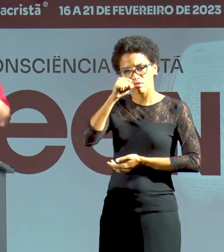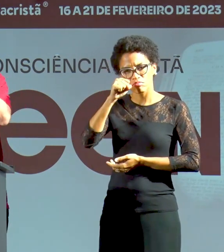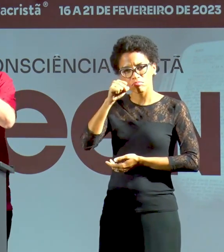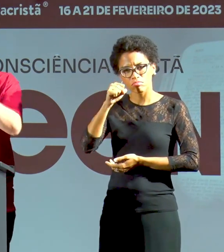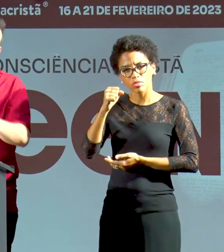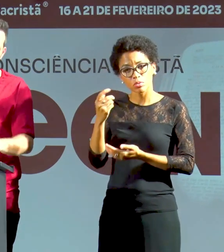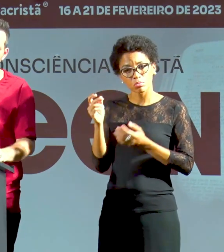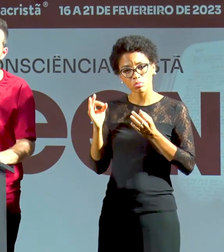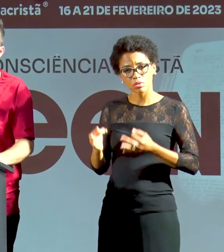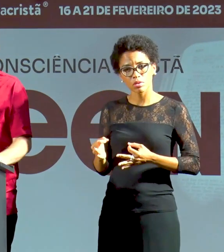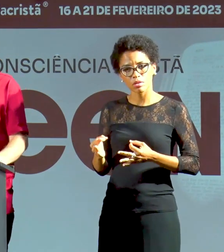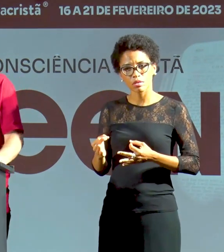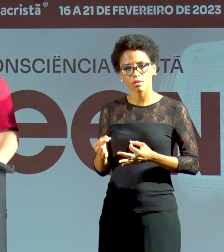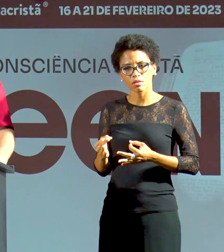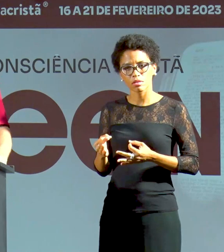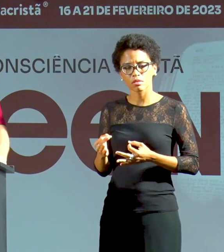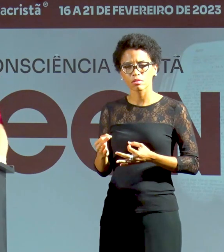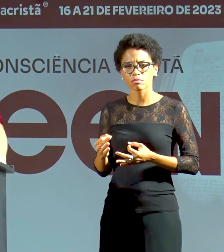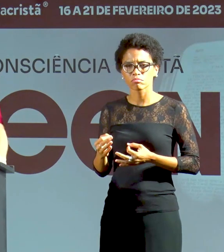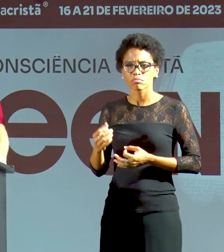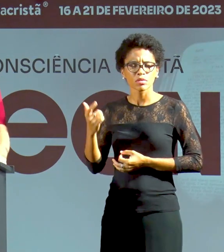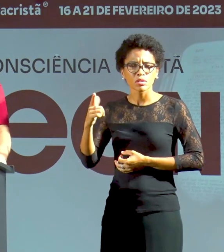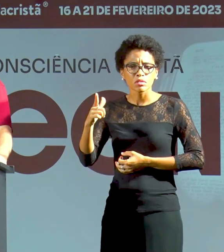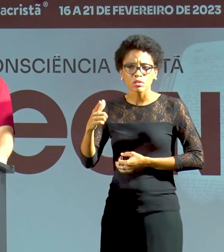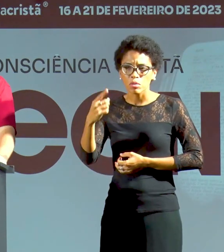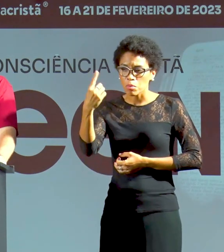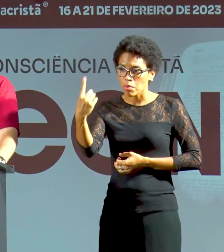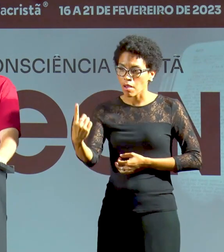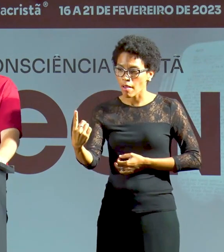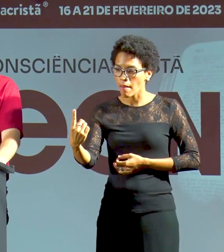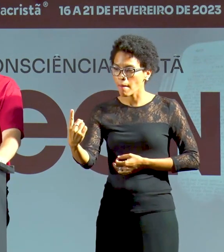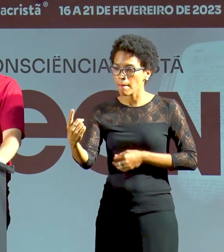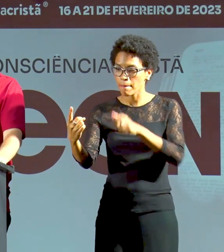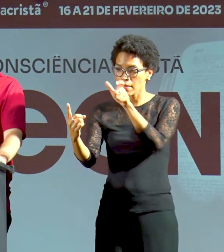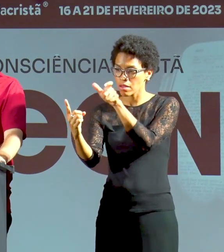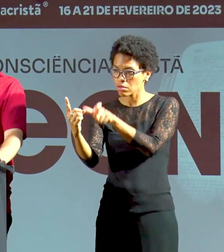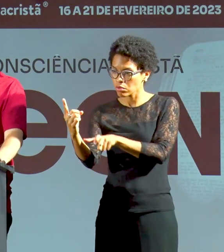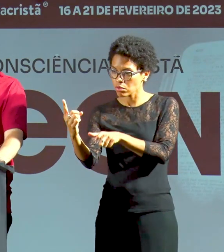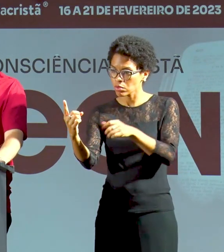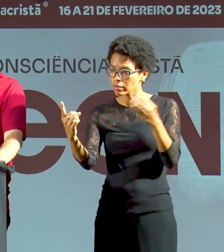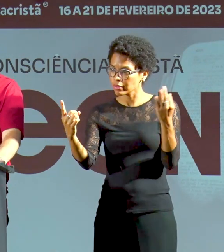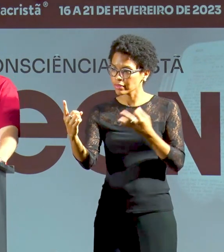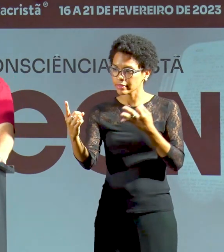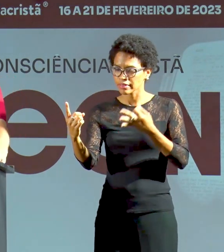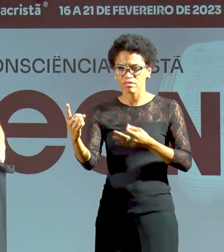não existe uma pessoa certa no mundo para você não existe